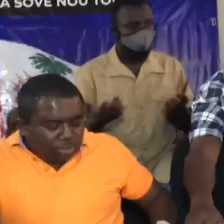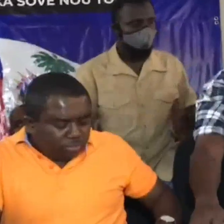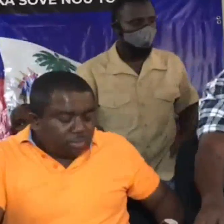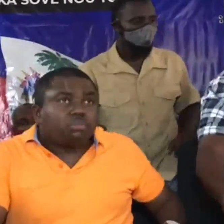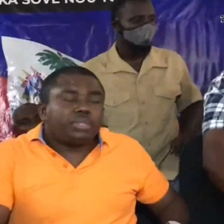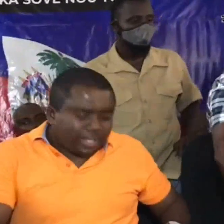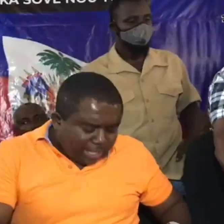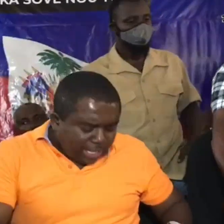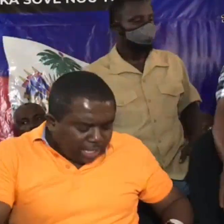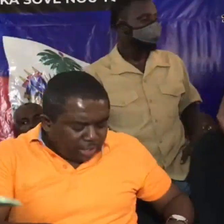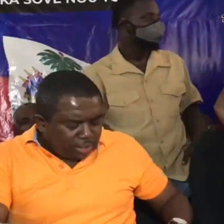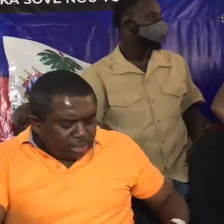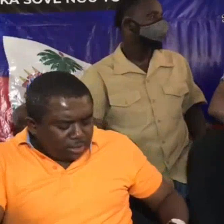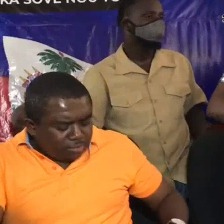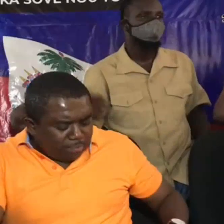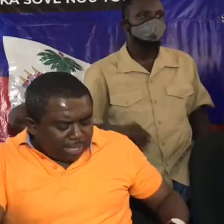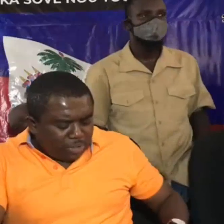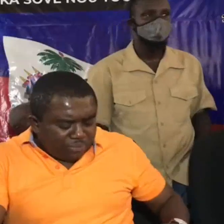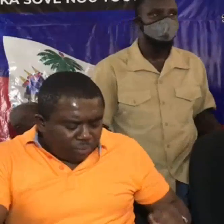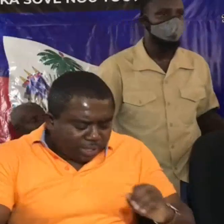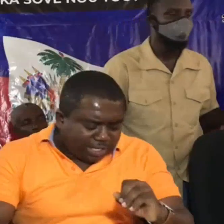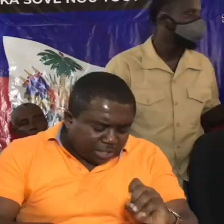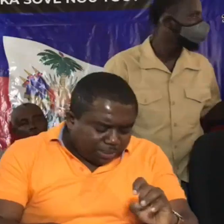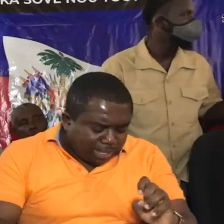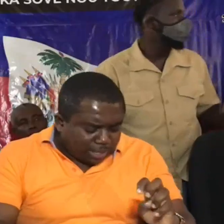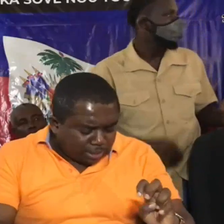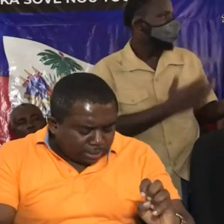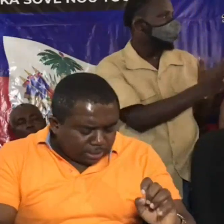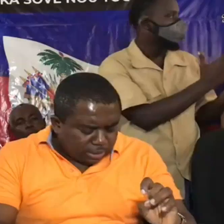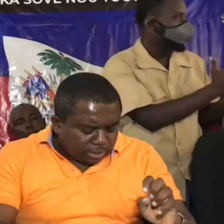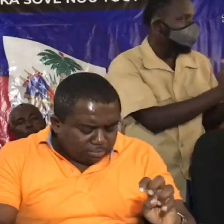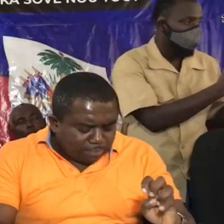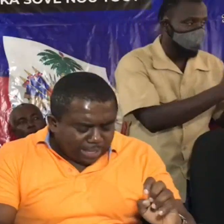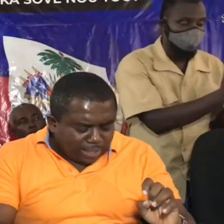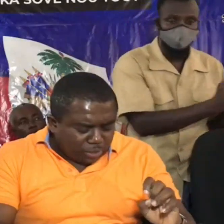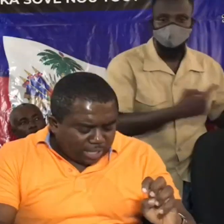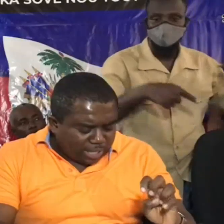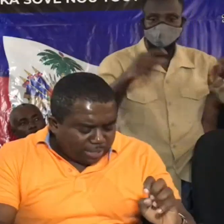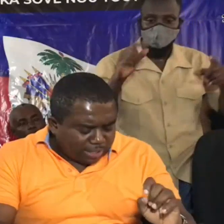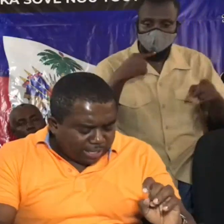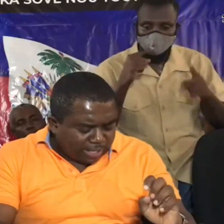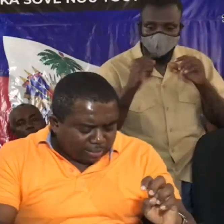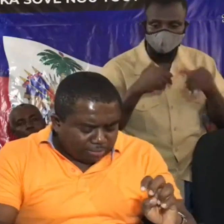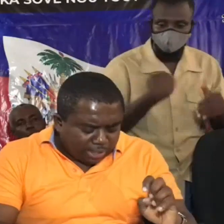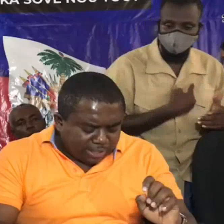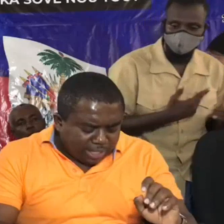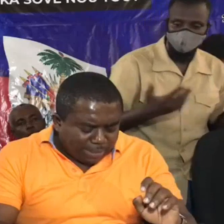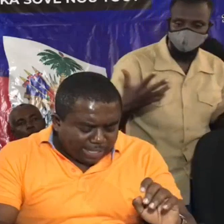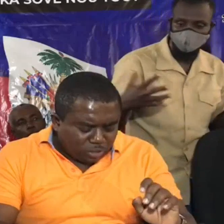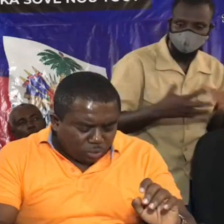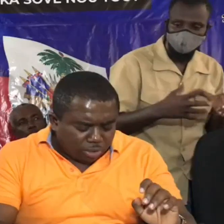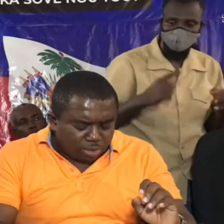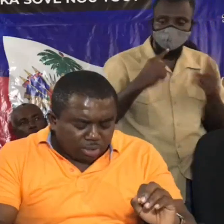de Pierre Kelly, on a parlé de Fleurette Jean-Pierre, on a parlé de Arnel Bélizère,